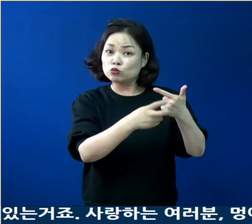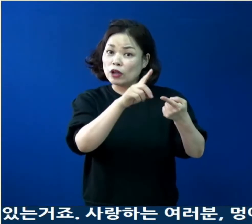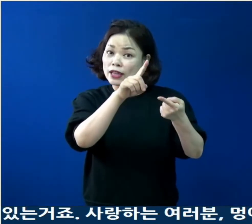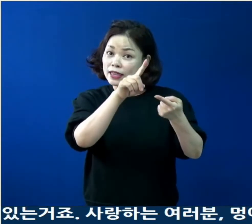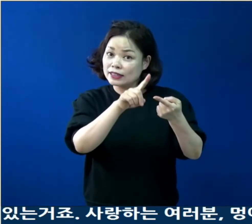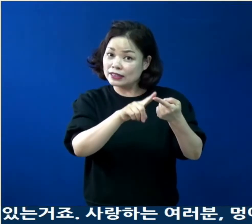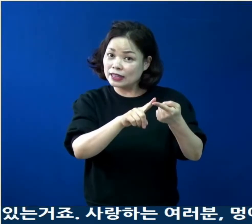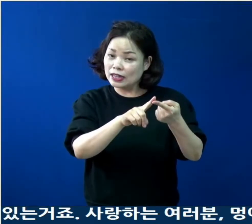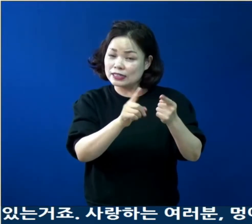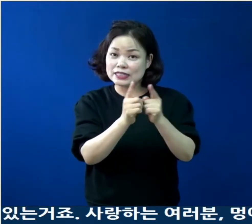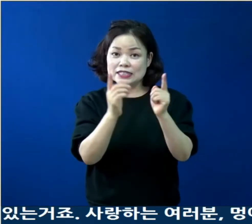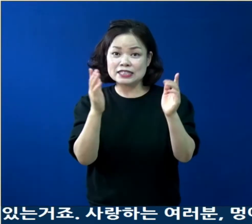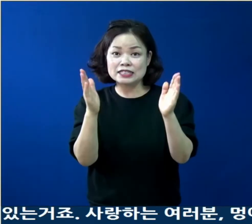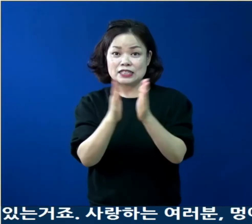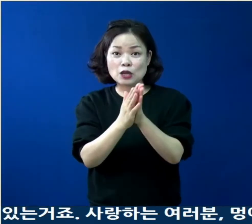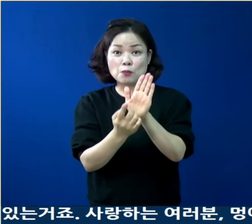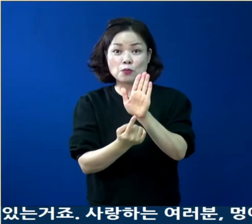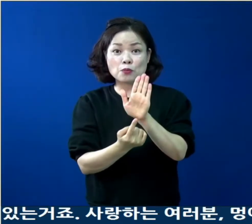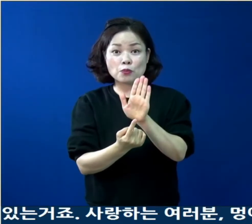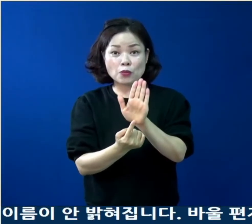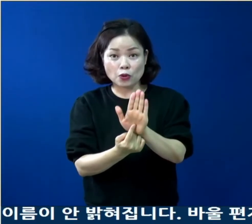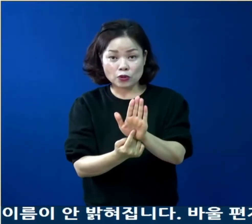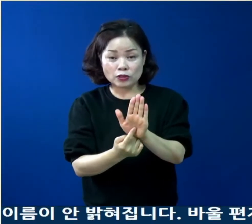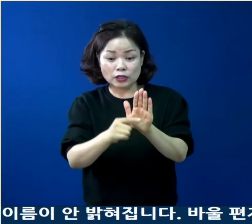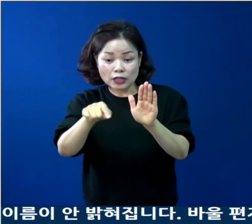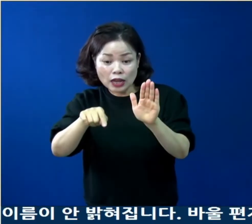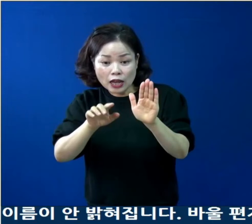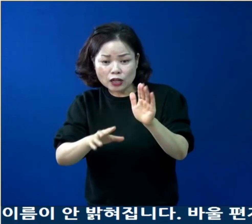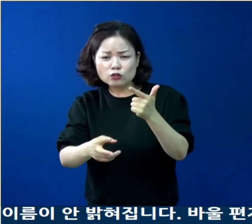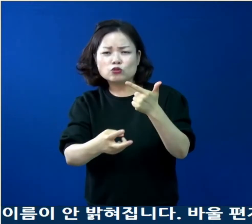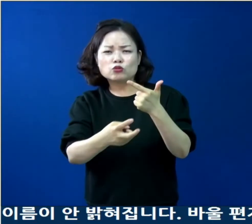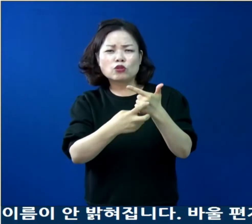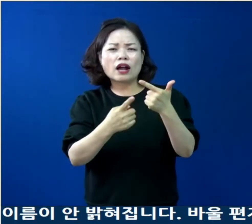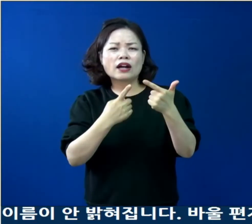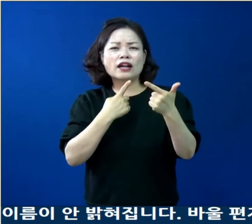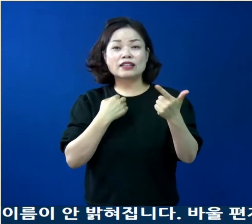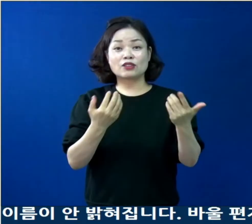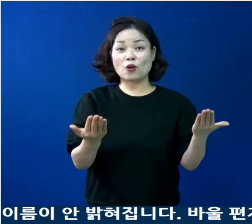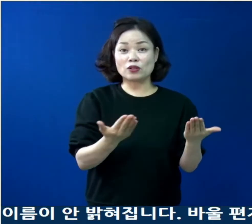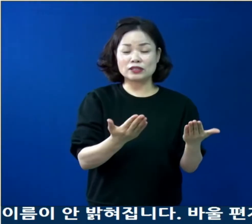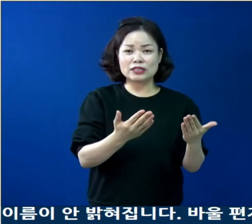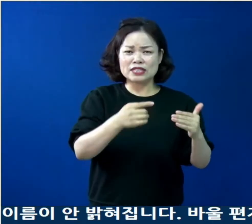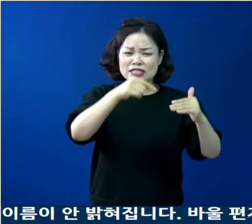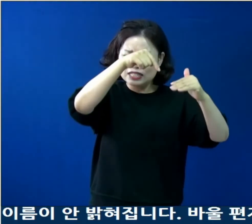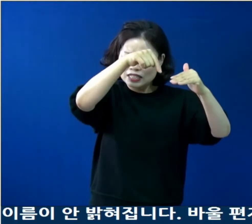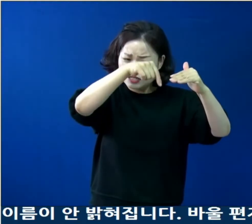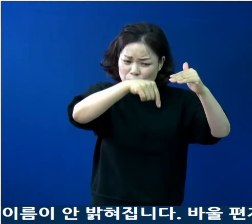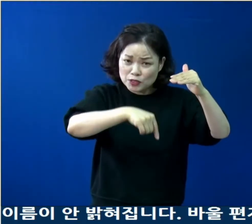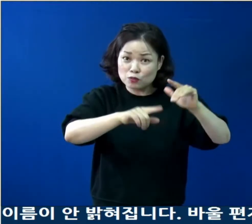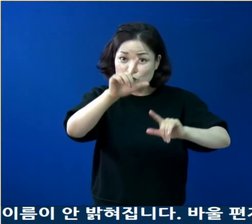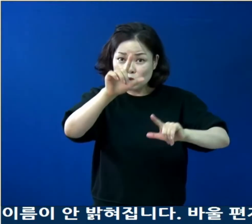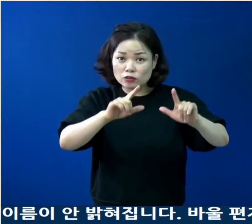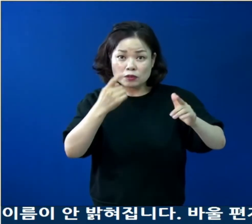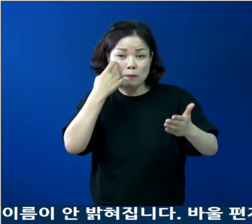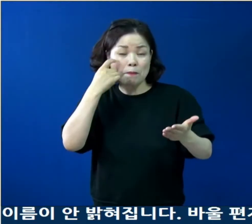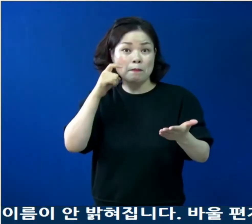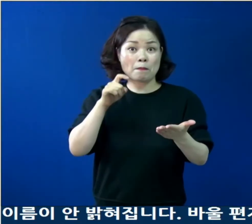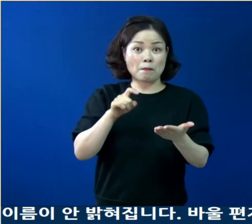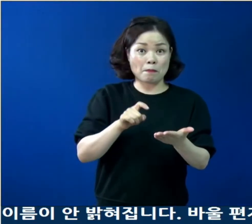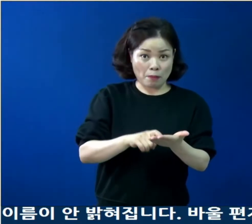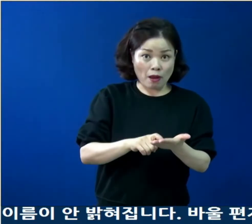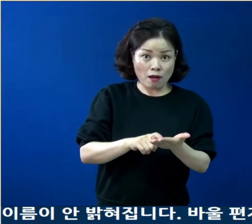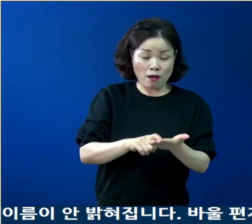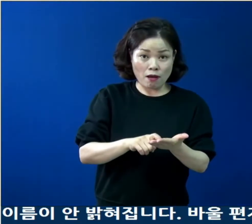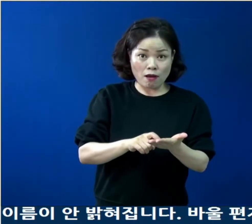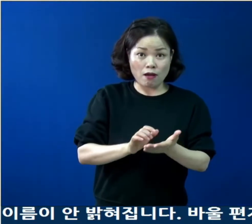대한 직접 표현이 아닌 표현들 속에서 누가가 했던 사역의 깊이 있는 모습들을 발견할 수 있게